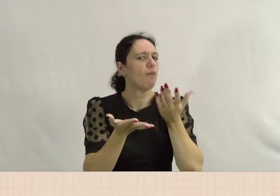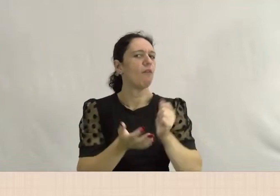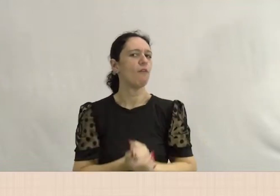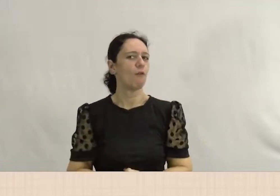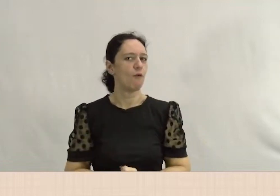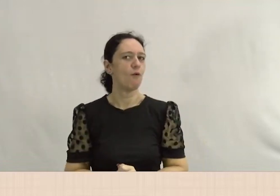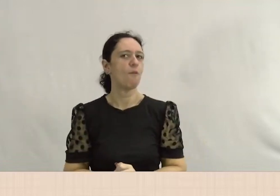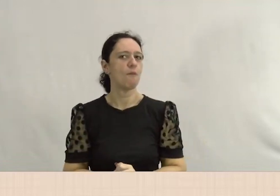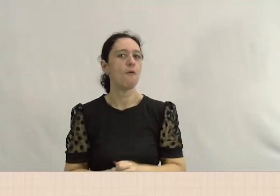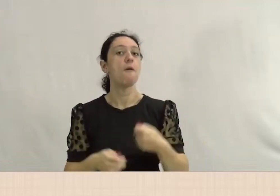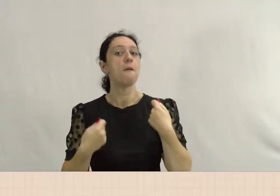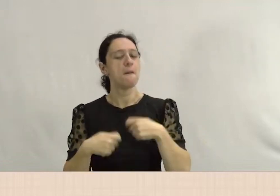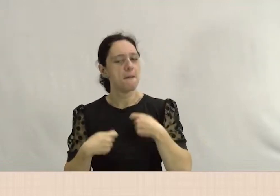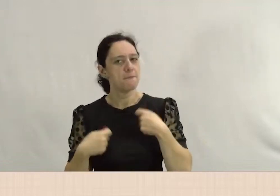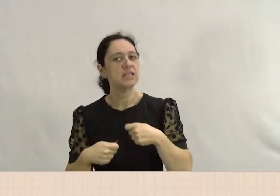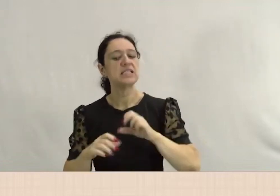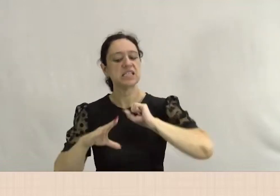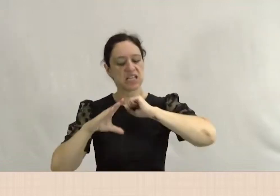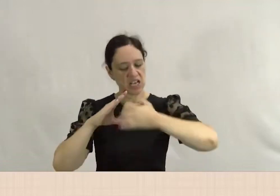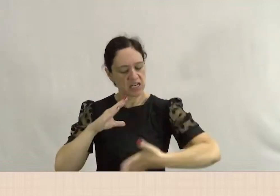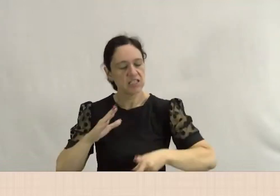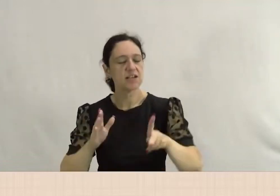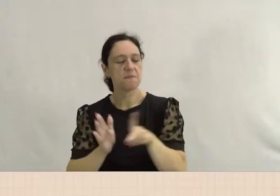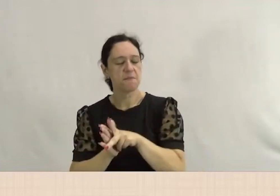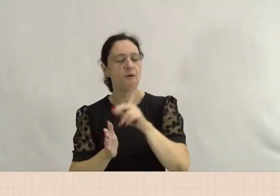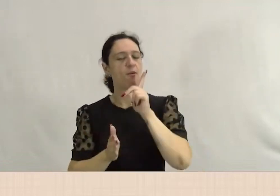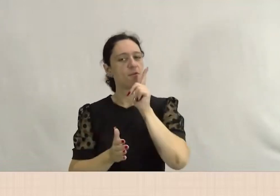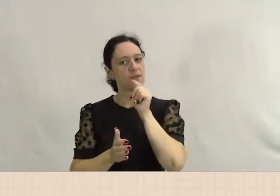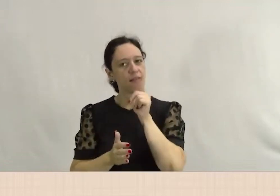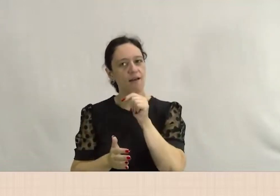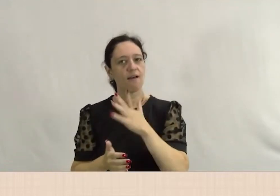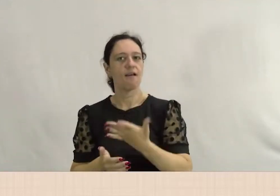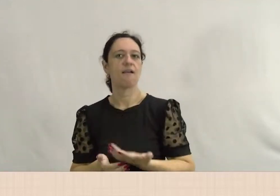É a tensão superficial da água.